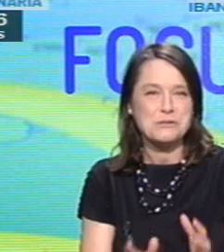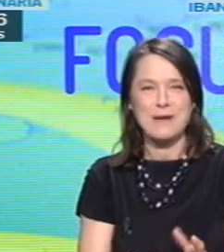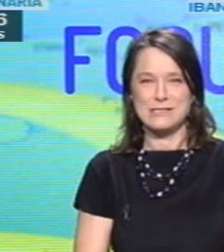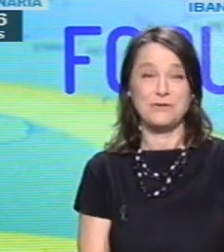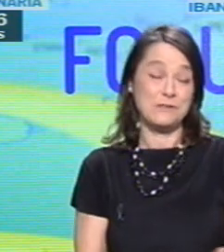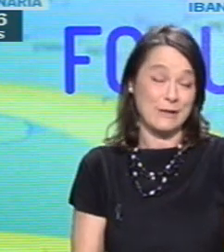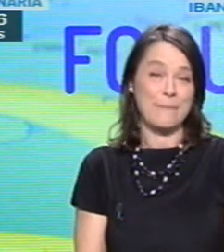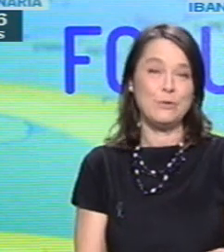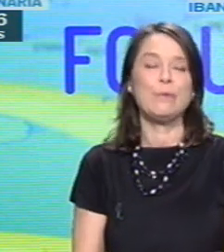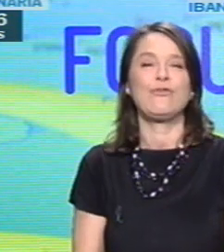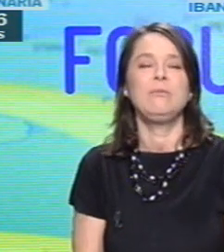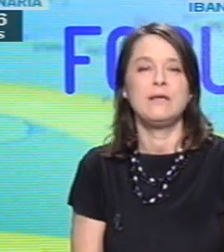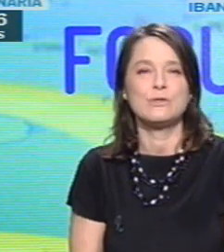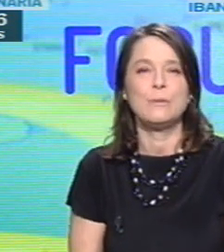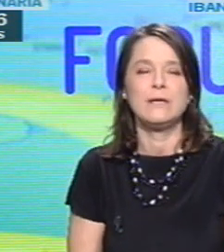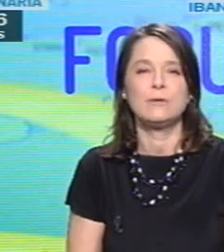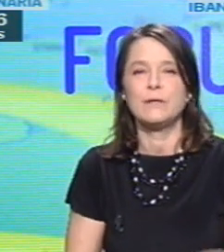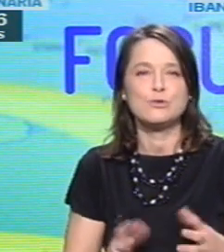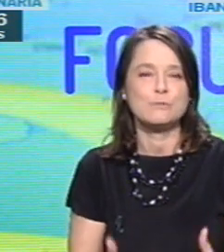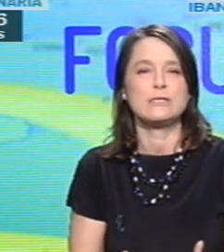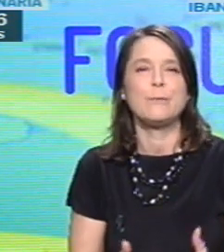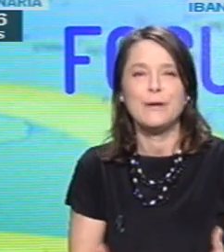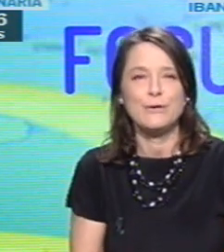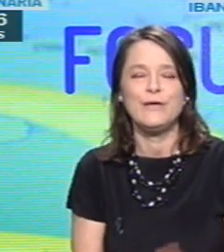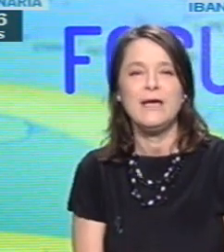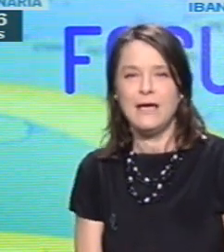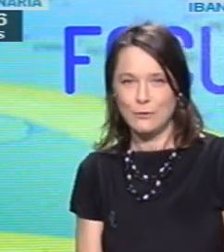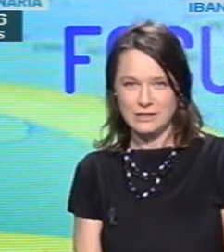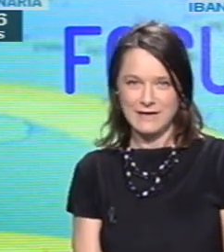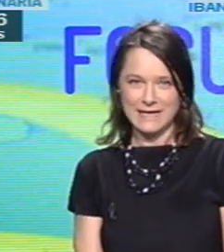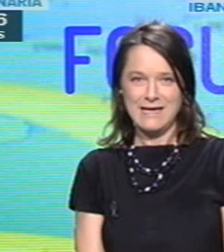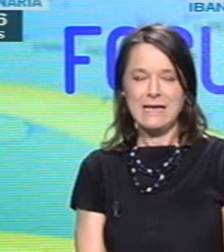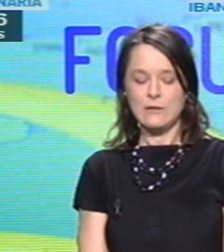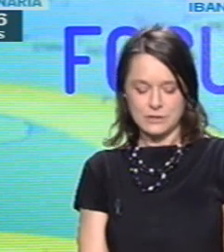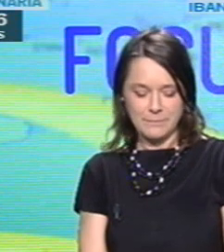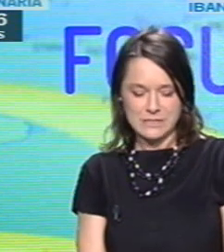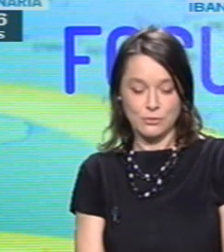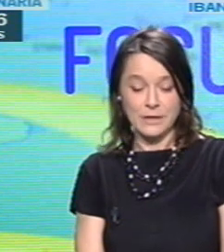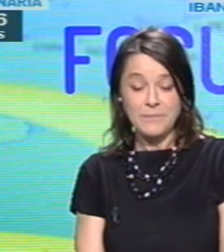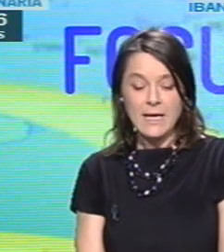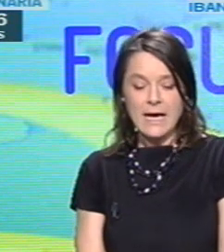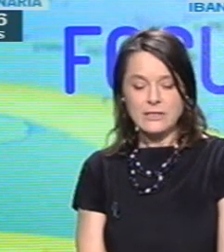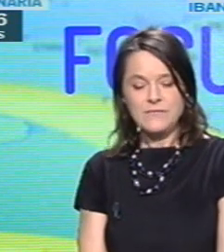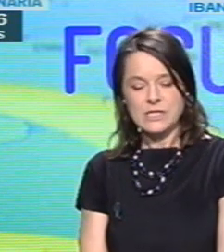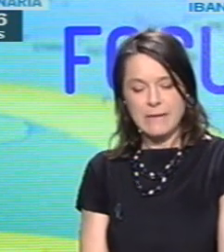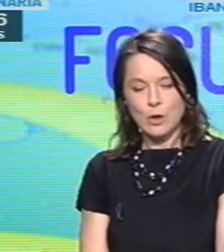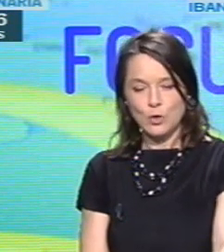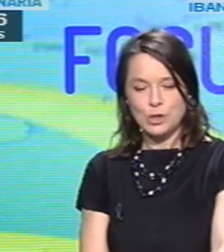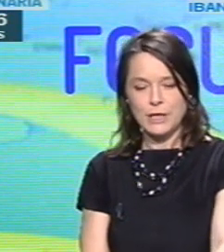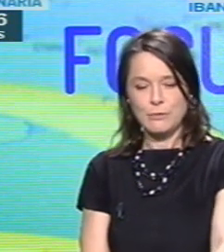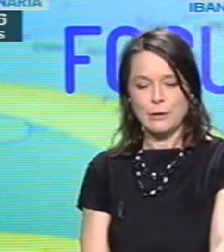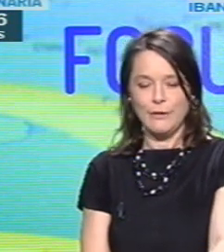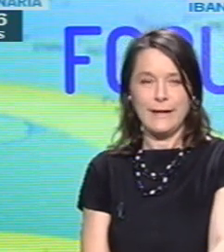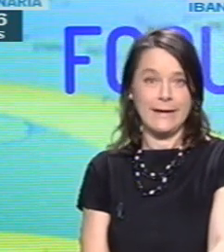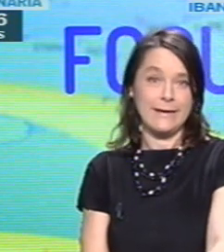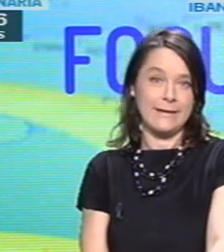uno spazio, visto che è più possibile in questo periodo, prenderci uno spazio per noi e coltivare le nostre passioni. Adesso invece andiamo a conoscere